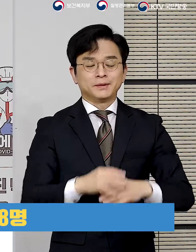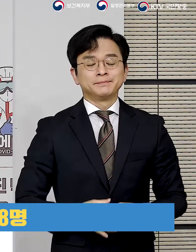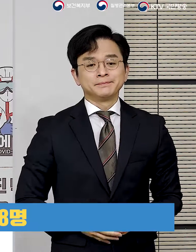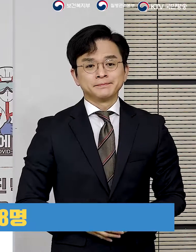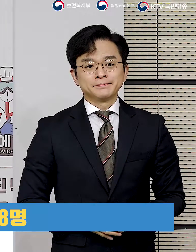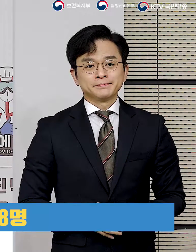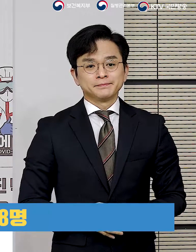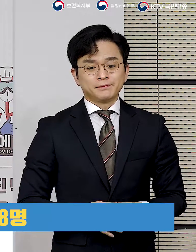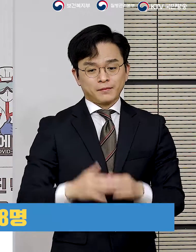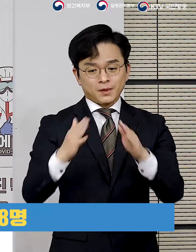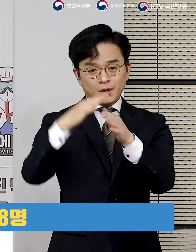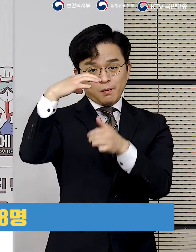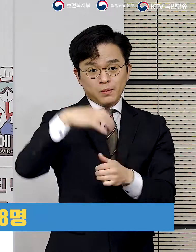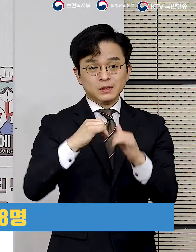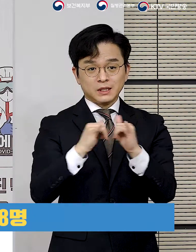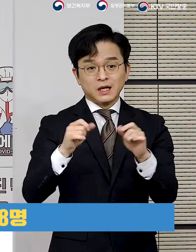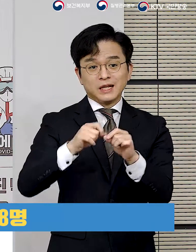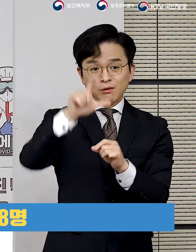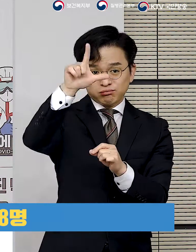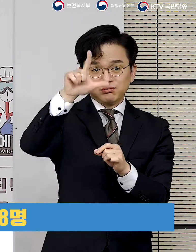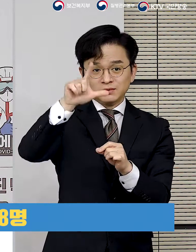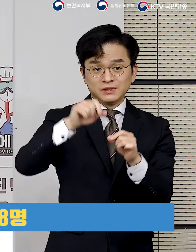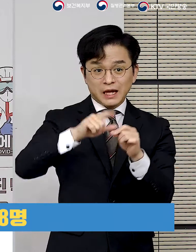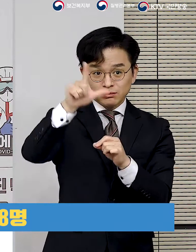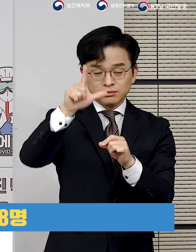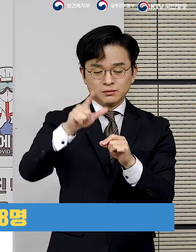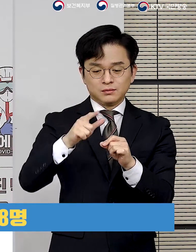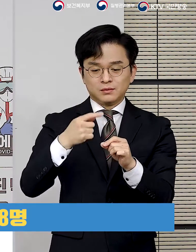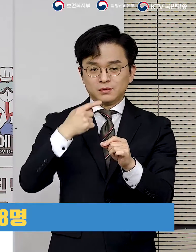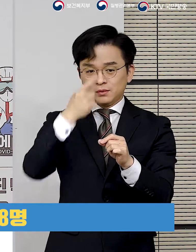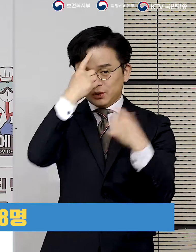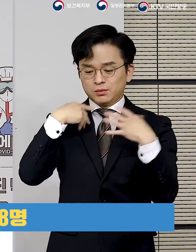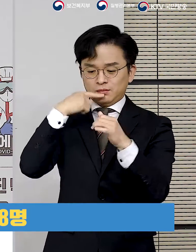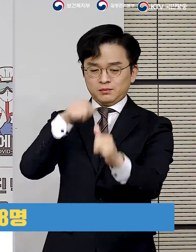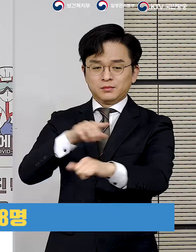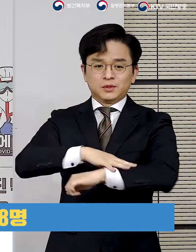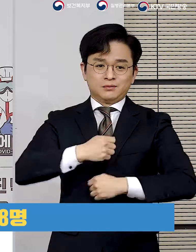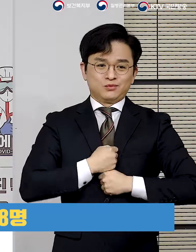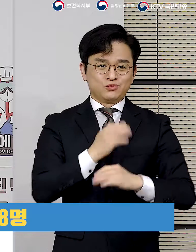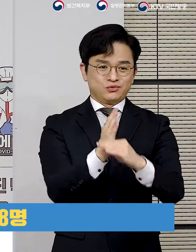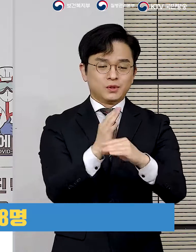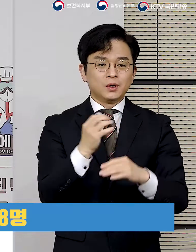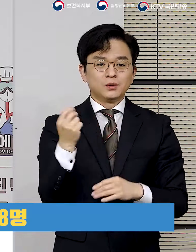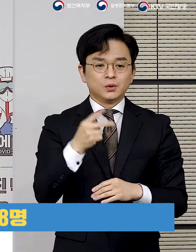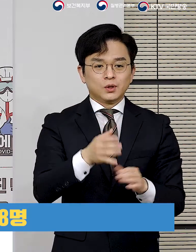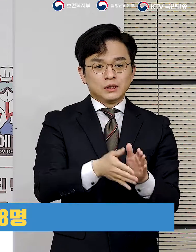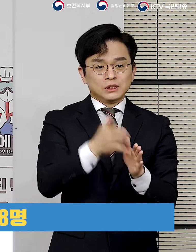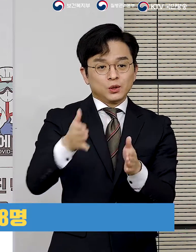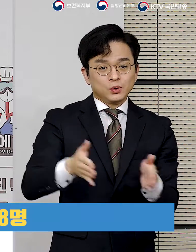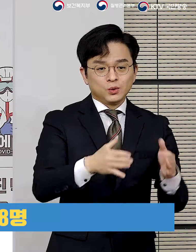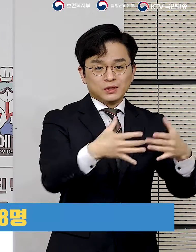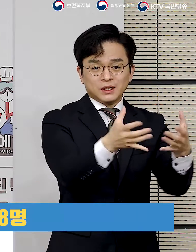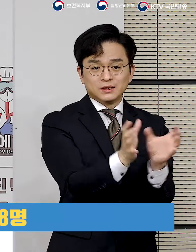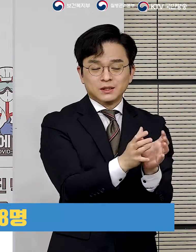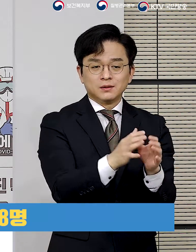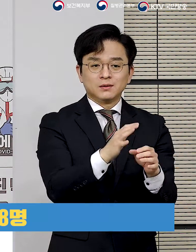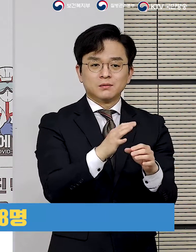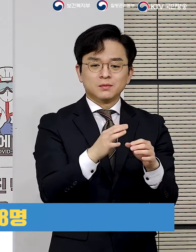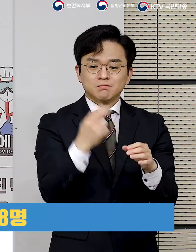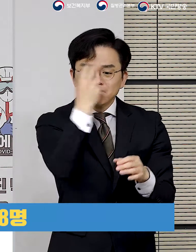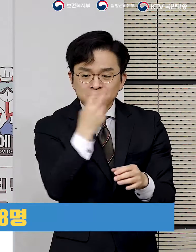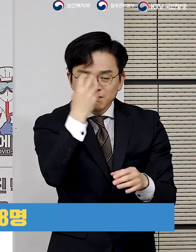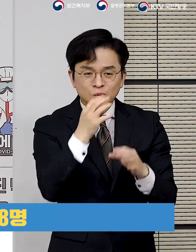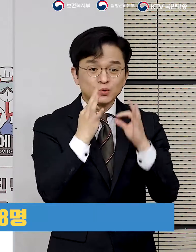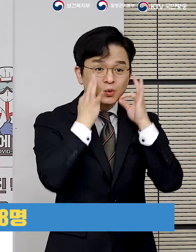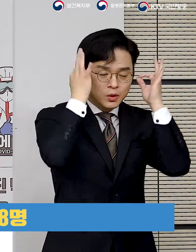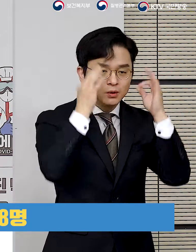46,348명 수준입니다. 대부분의 격리자 분들께서는 격리 지침을 잘 준수하고 지자체도